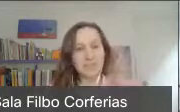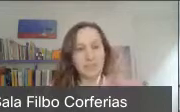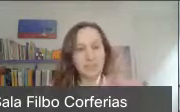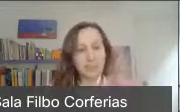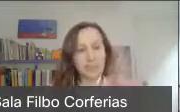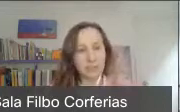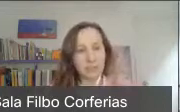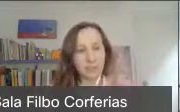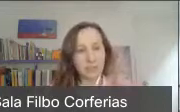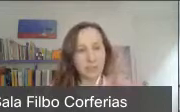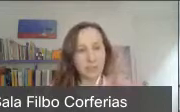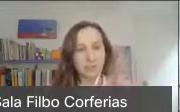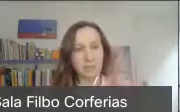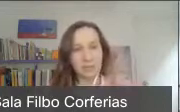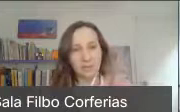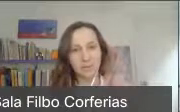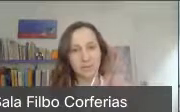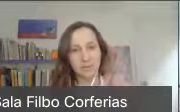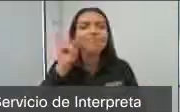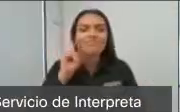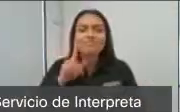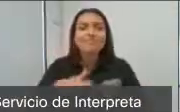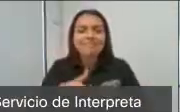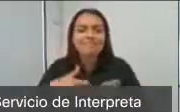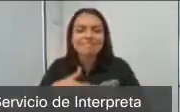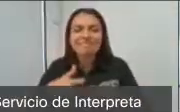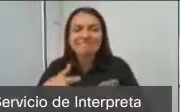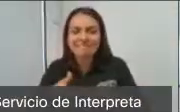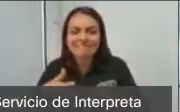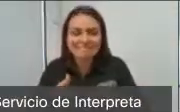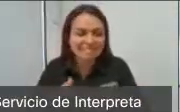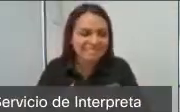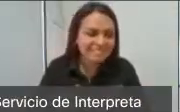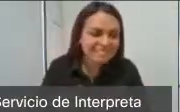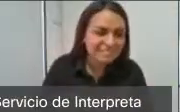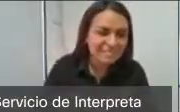Entonces, Cindy, te estoy oyendo entrecortado. yo también.